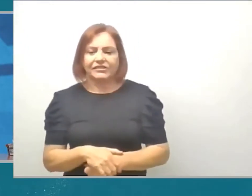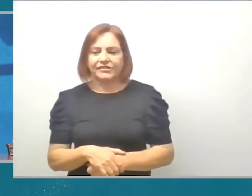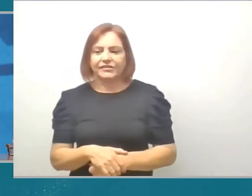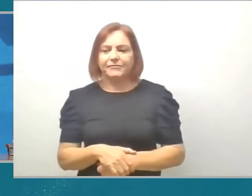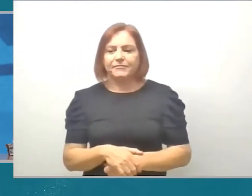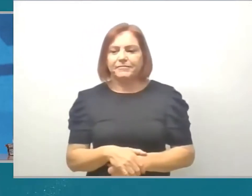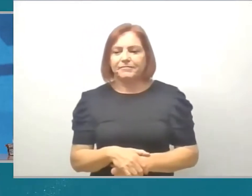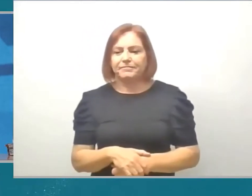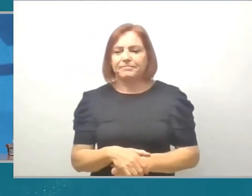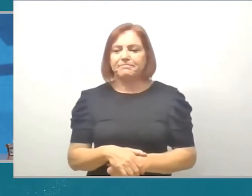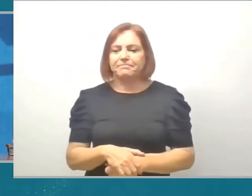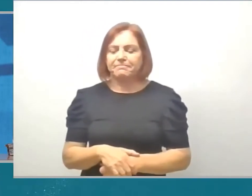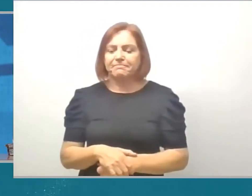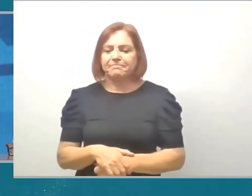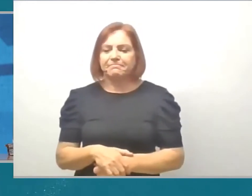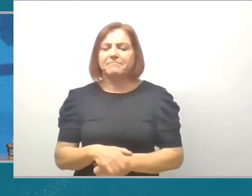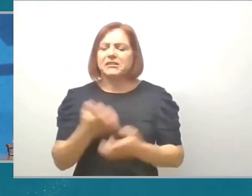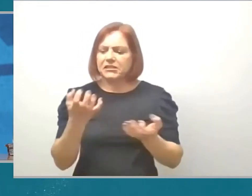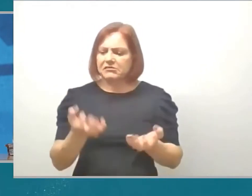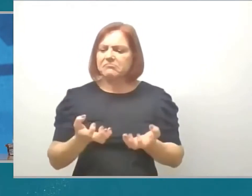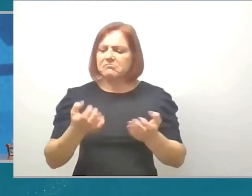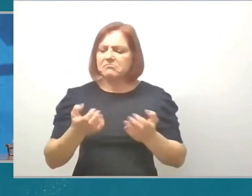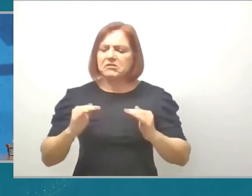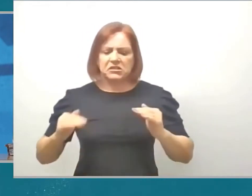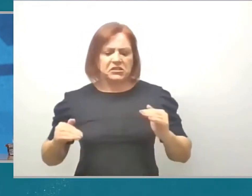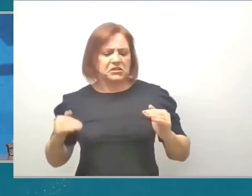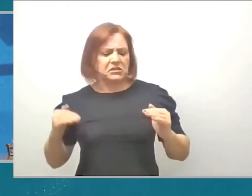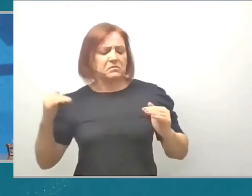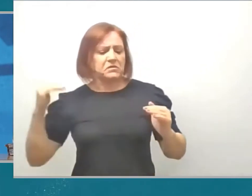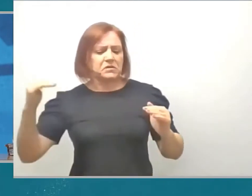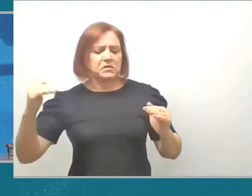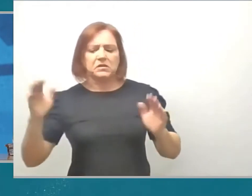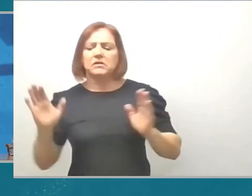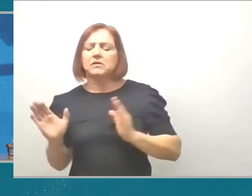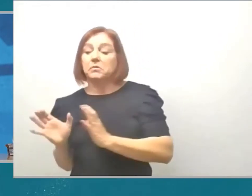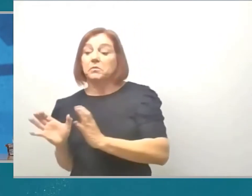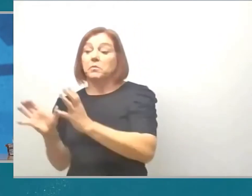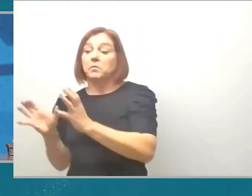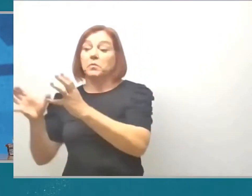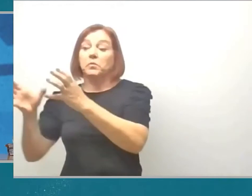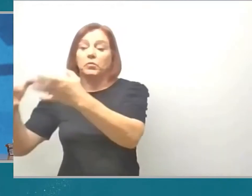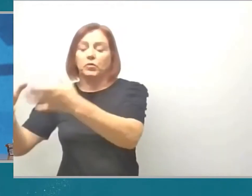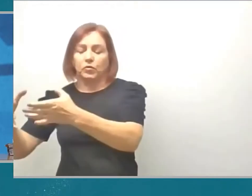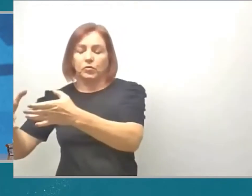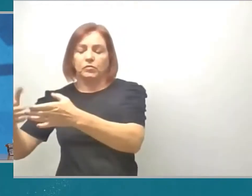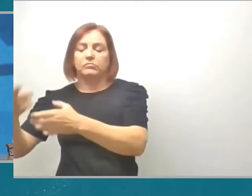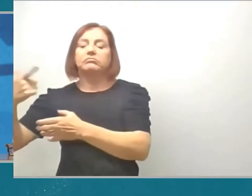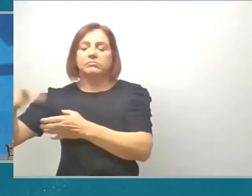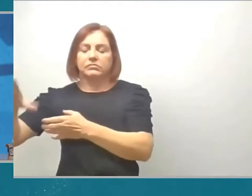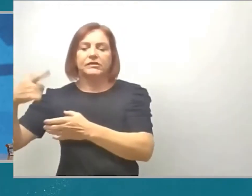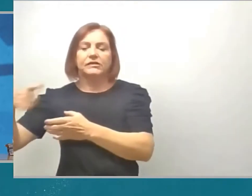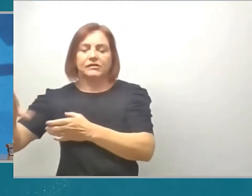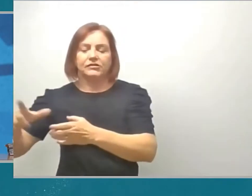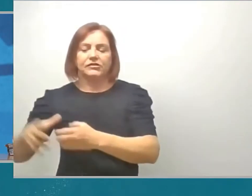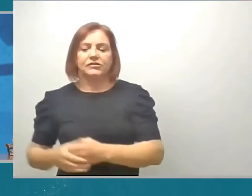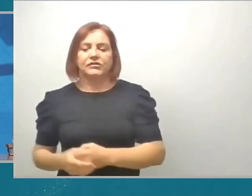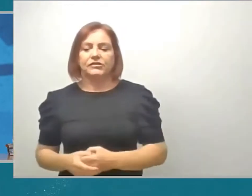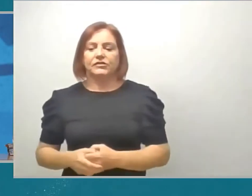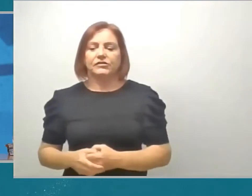ainda sustentar o seu grupo, a existência do seu grupo, dos seus